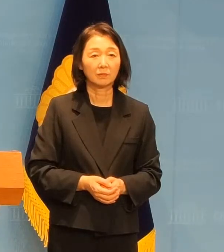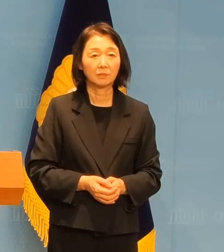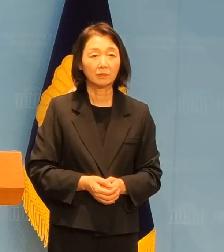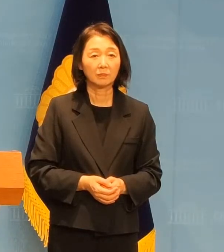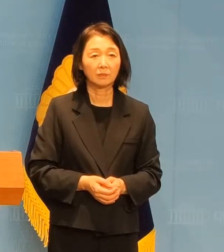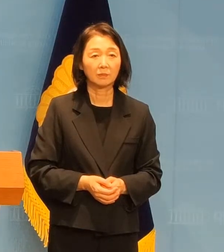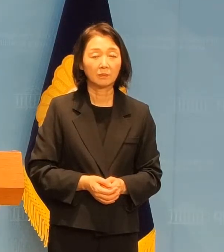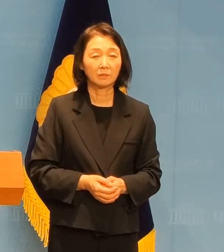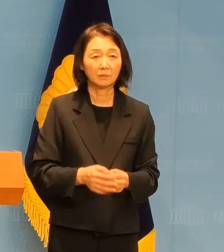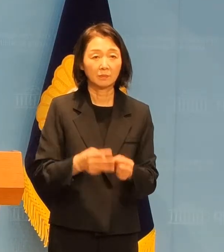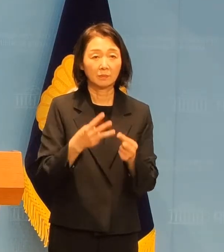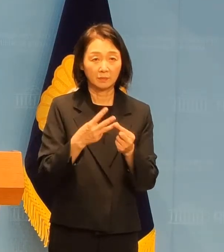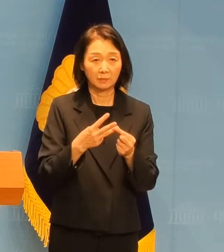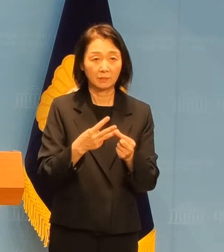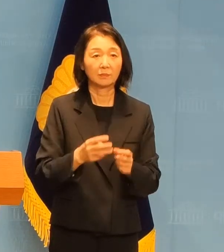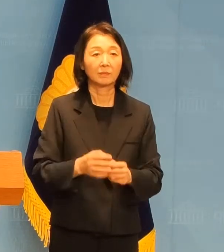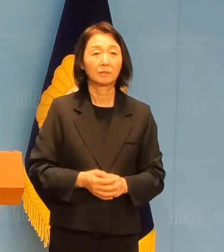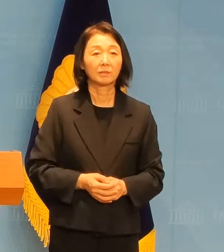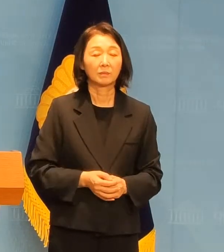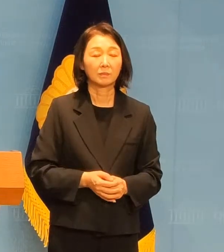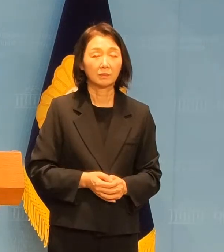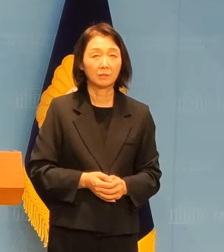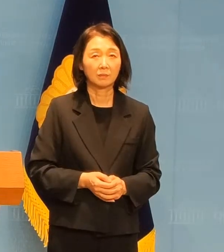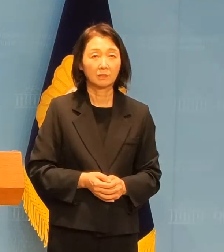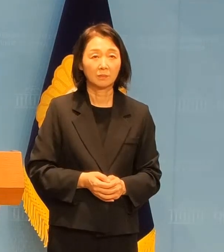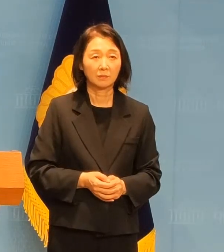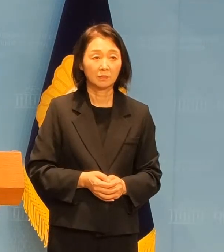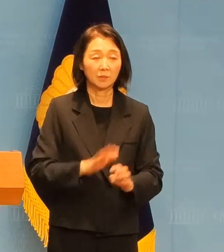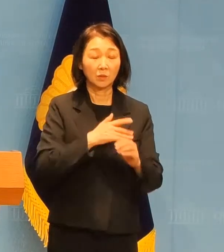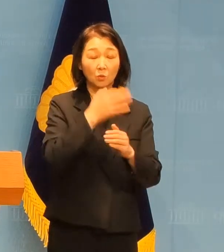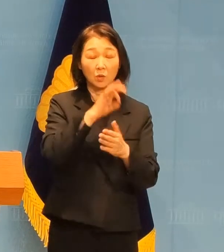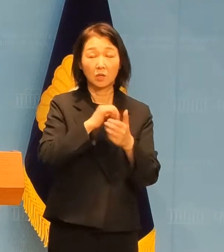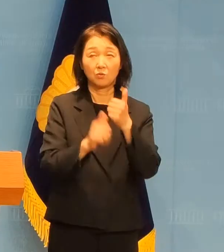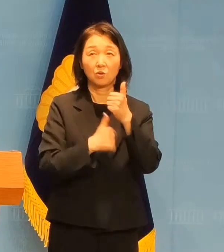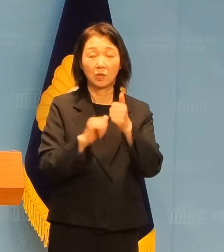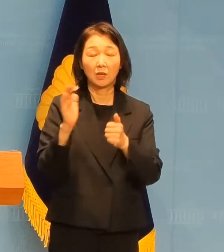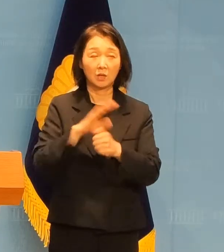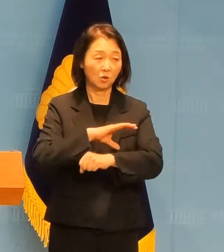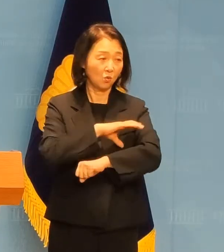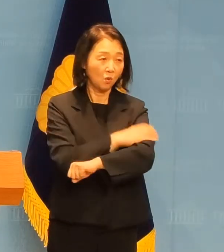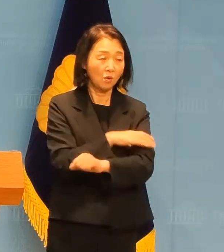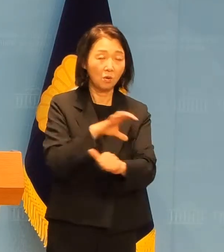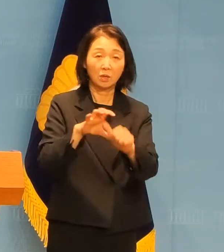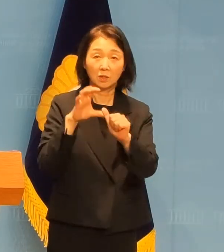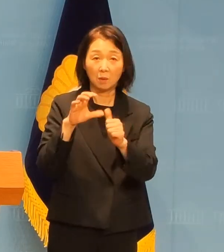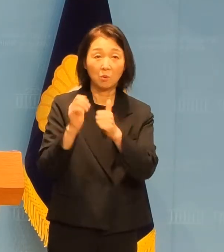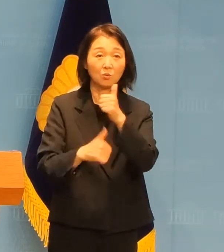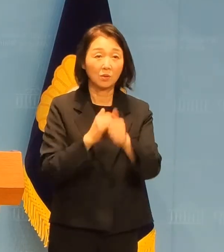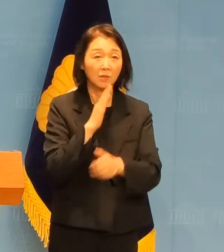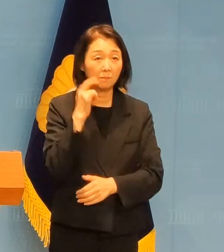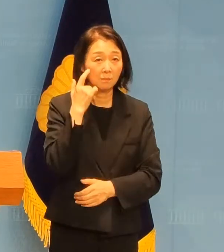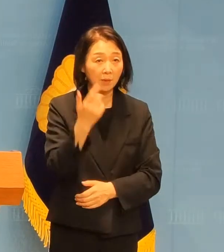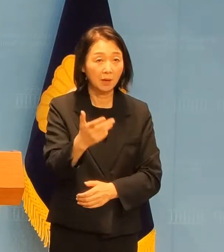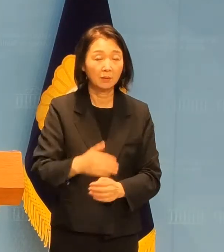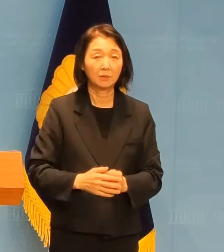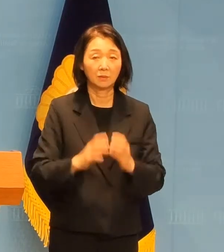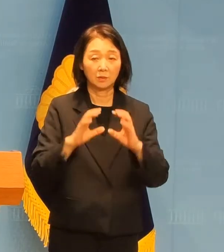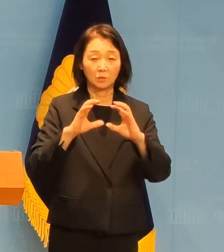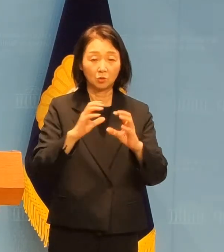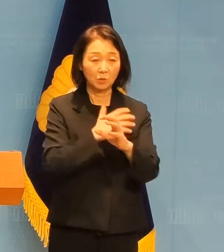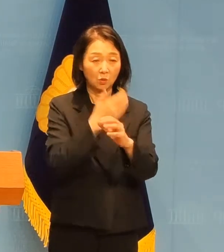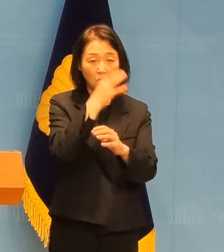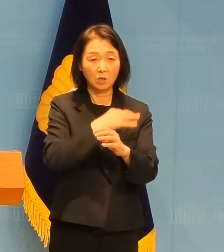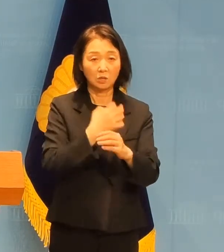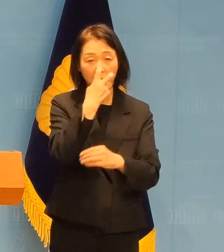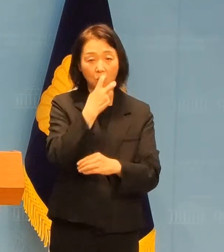세 번째 브리핑은 권익위가 아니라 권력 남용위입니까? 국민의 권익을